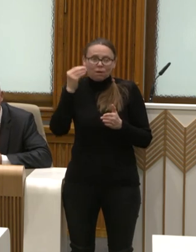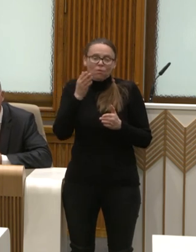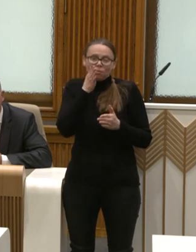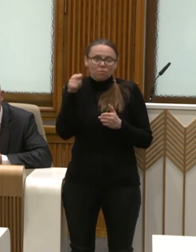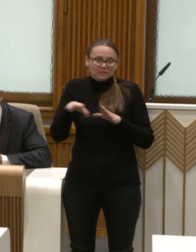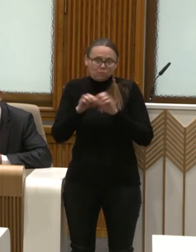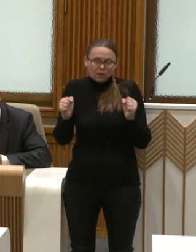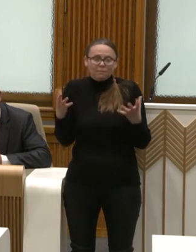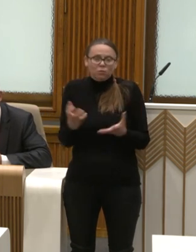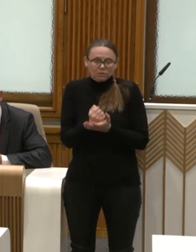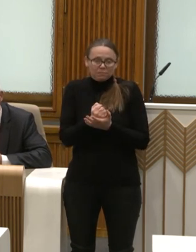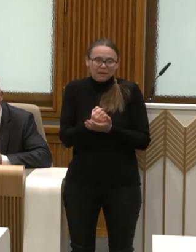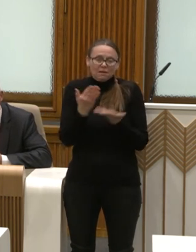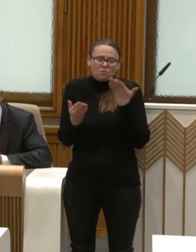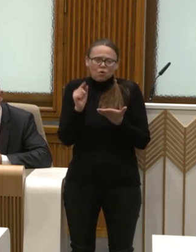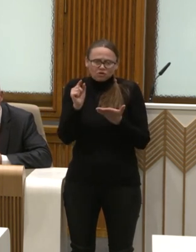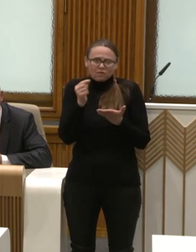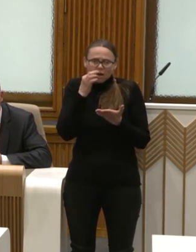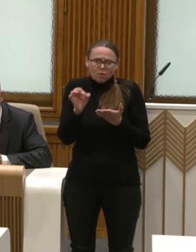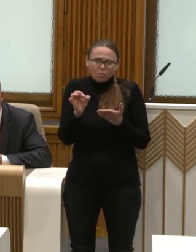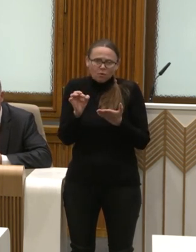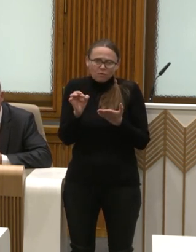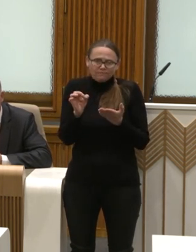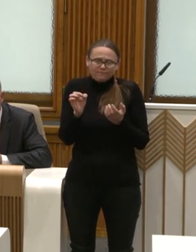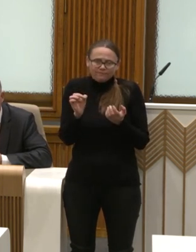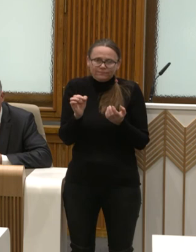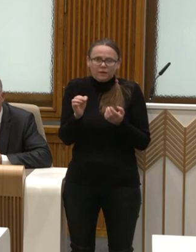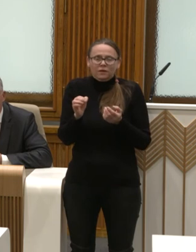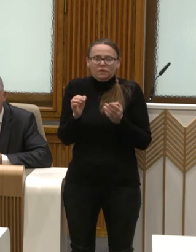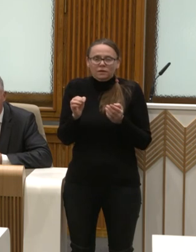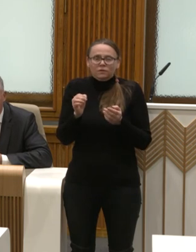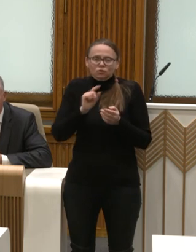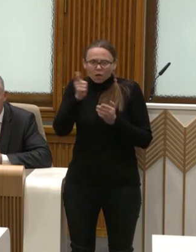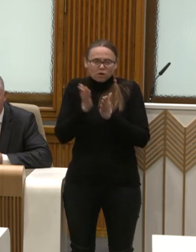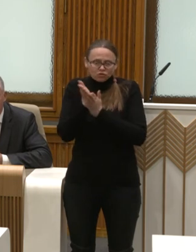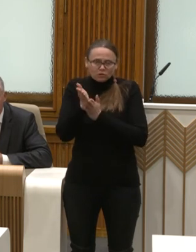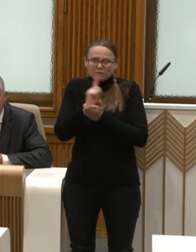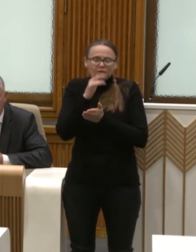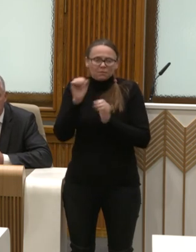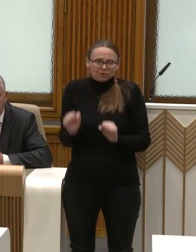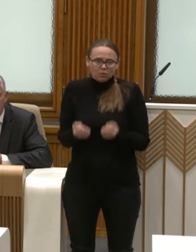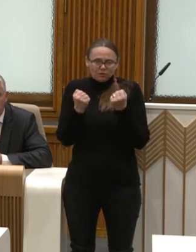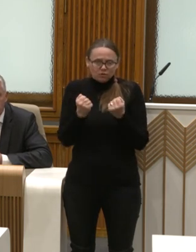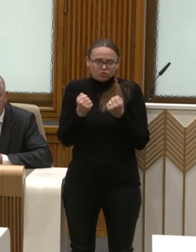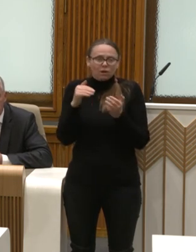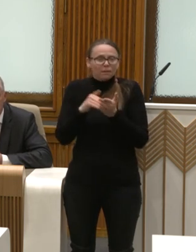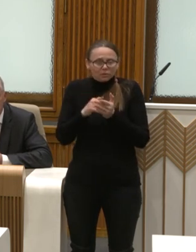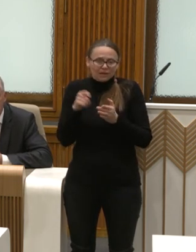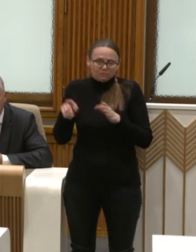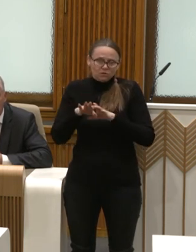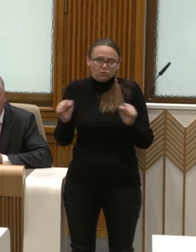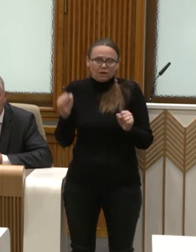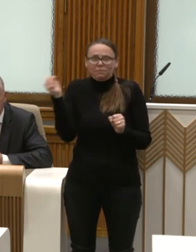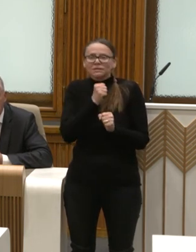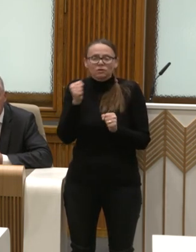mogoče prevesiti v malo bolj znosno smer. Je pa dejstvo seveda, da so ti ukrepi potrebni, zato ker jih v zadostni